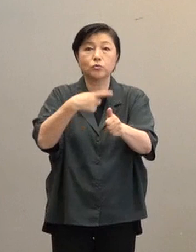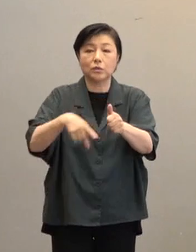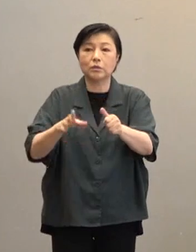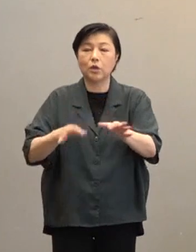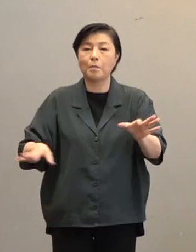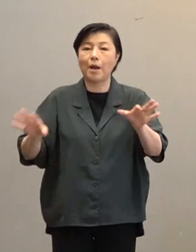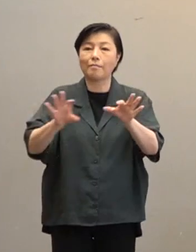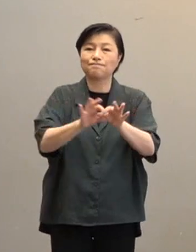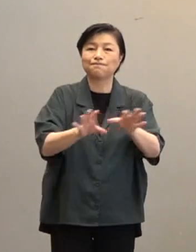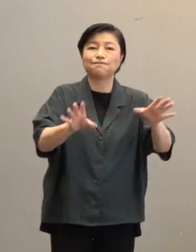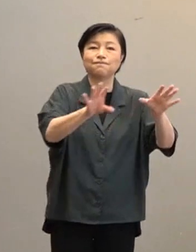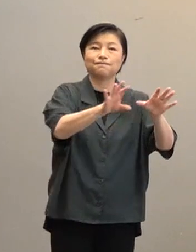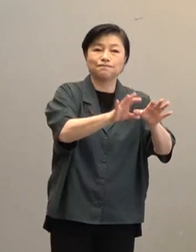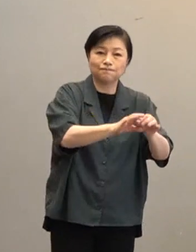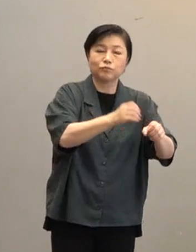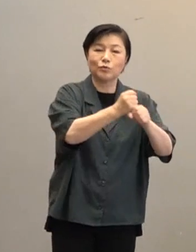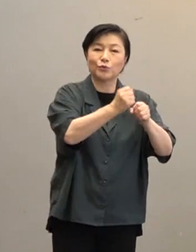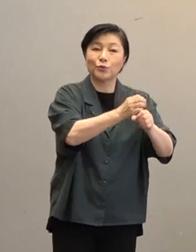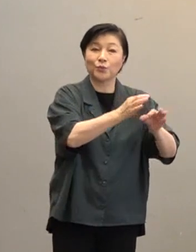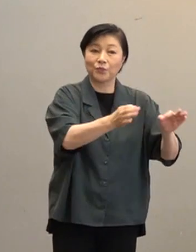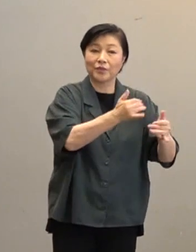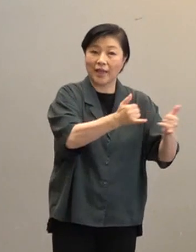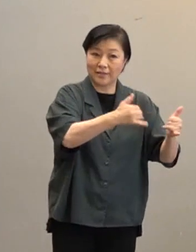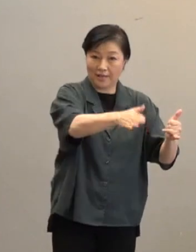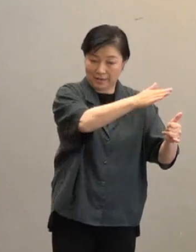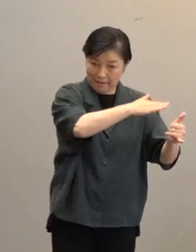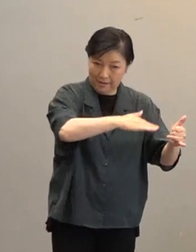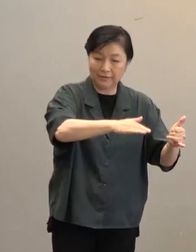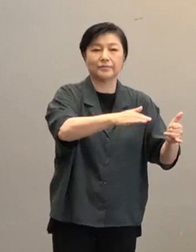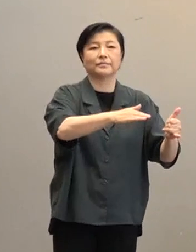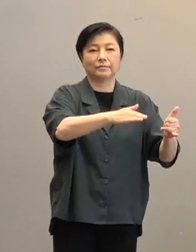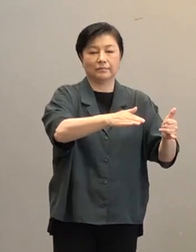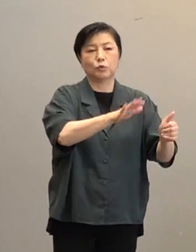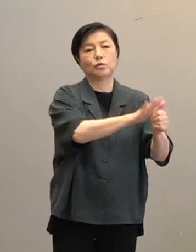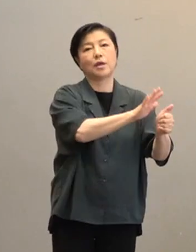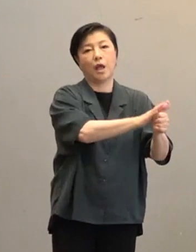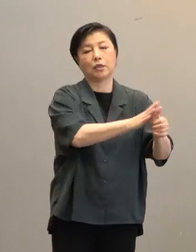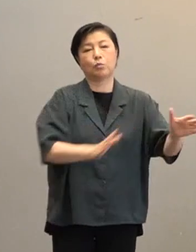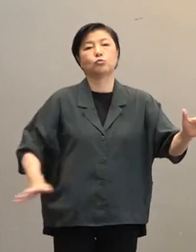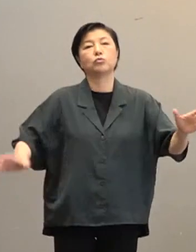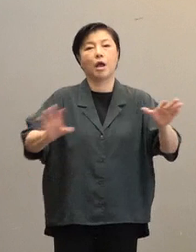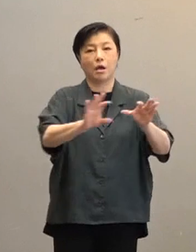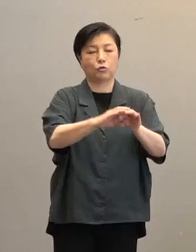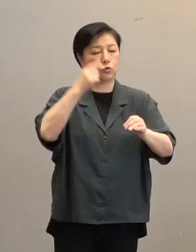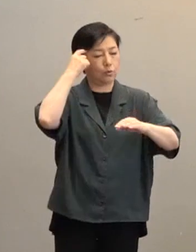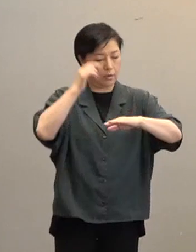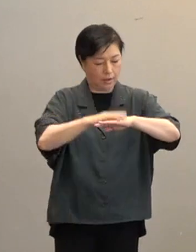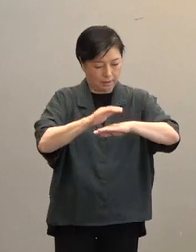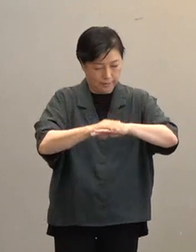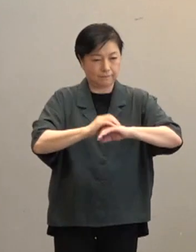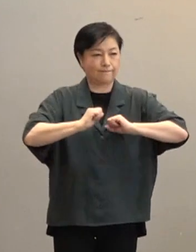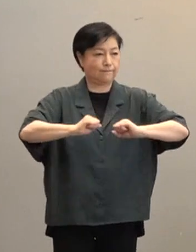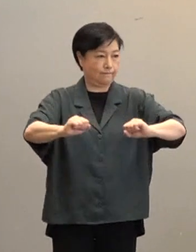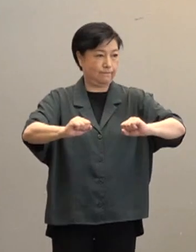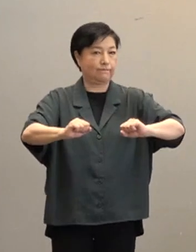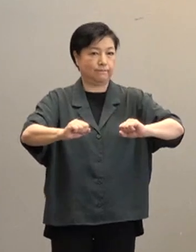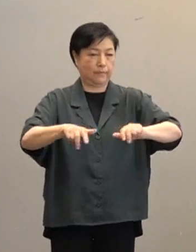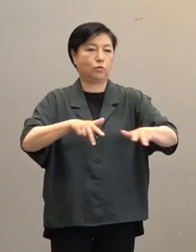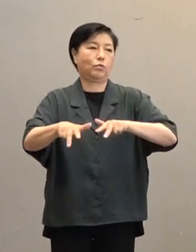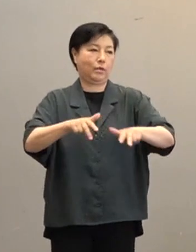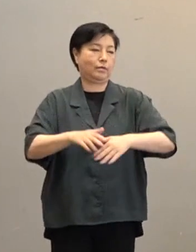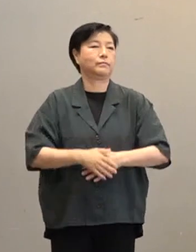に、生産物を生産されている方々も支援をするという、そういう考え方の中でやってきたものでありますけれ